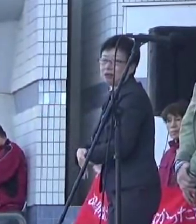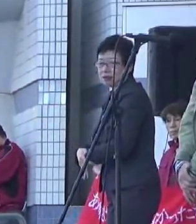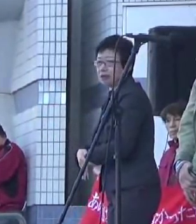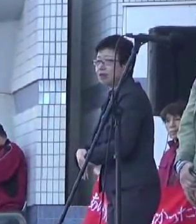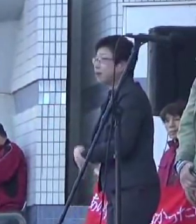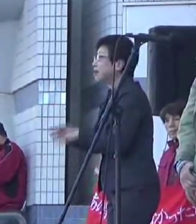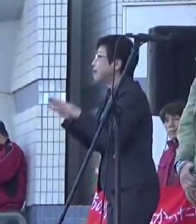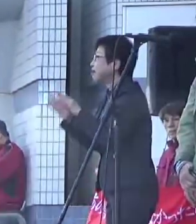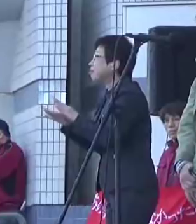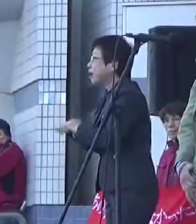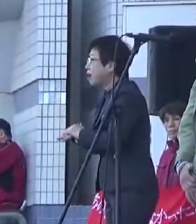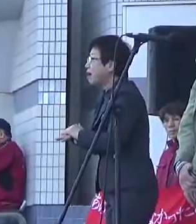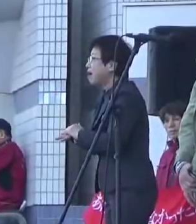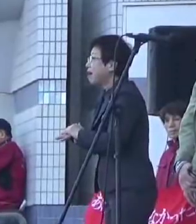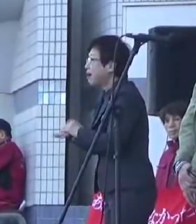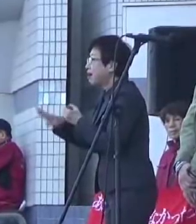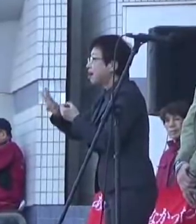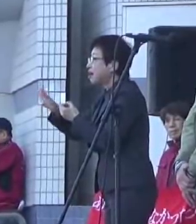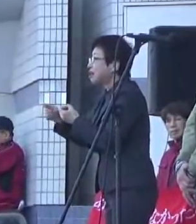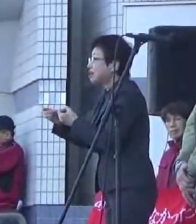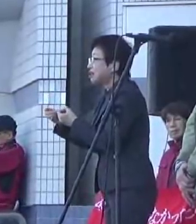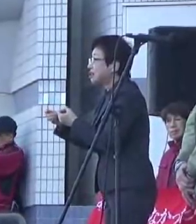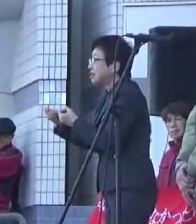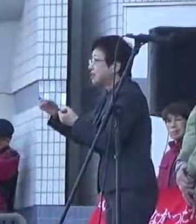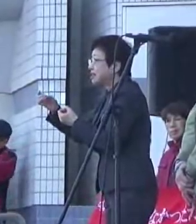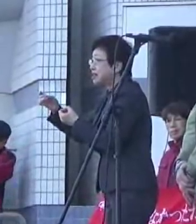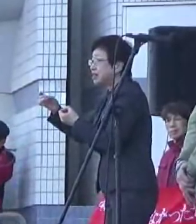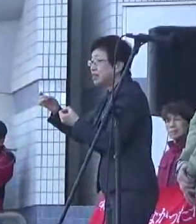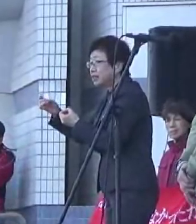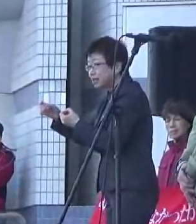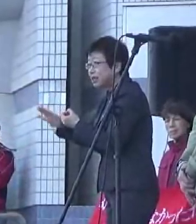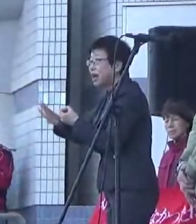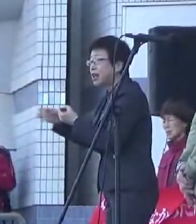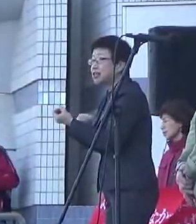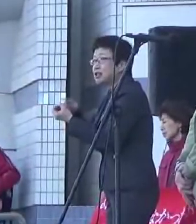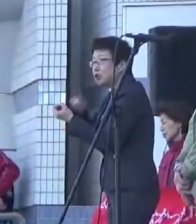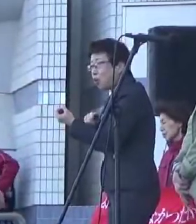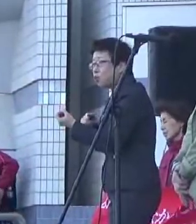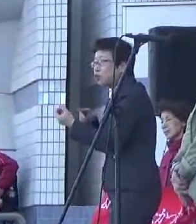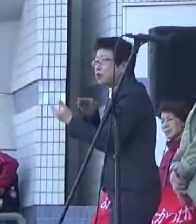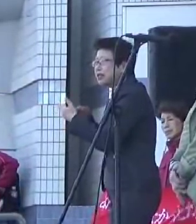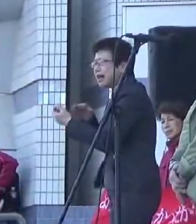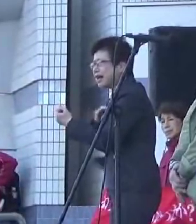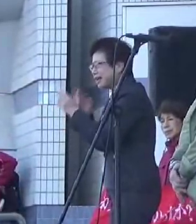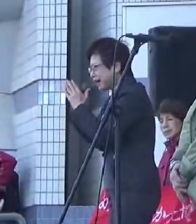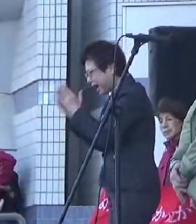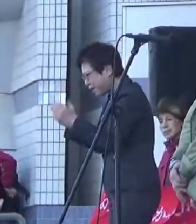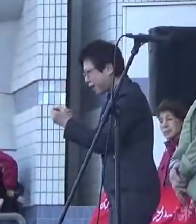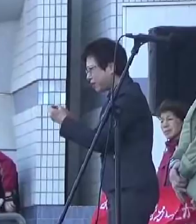今原子力規制委員会は去年の10月に